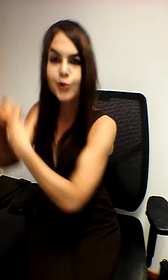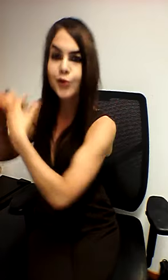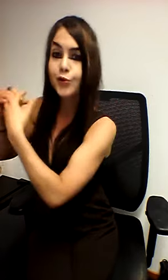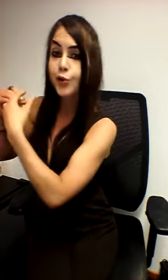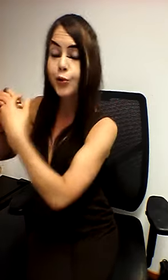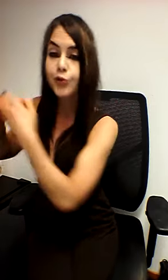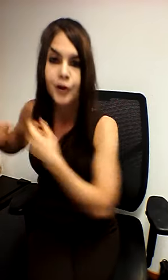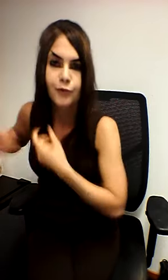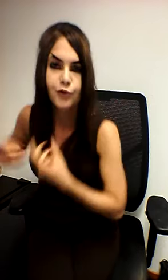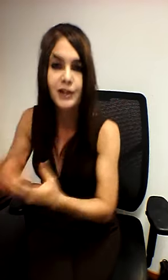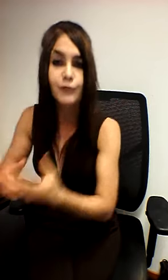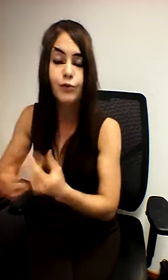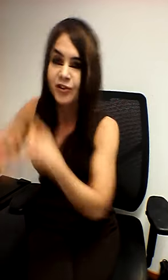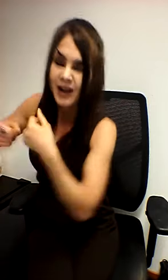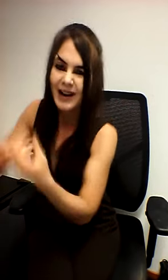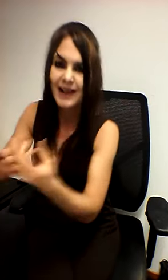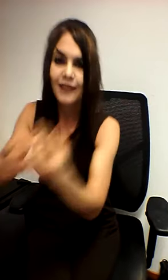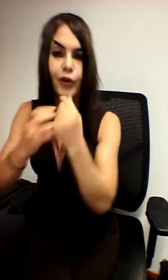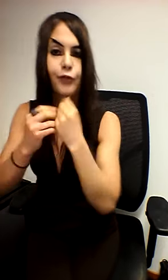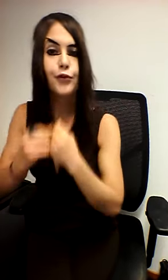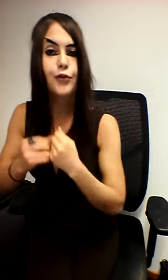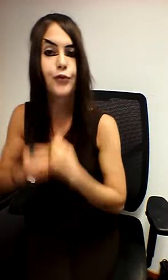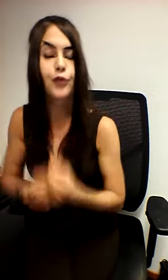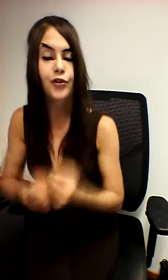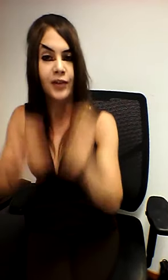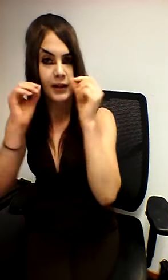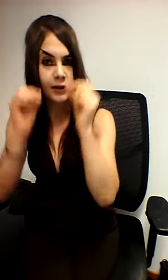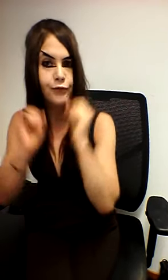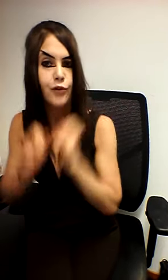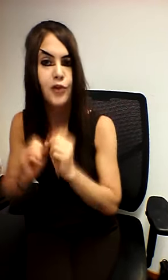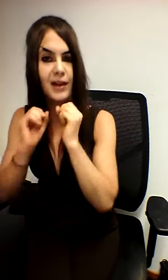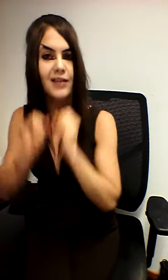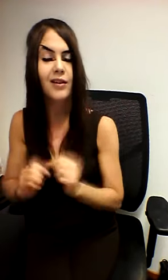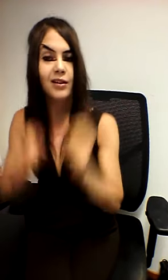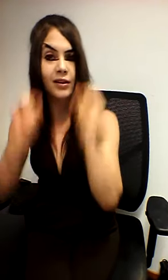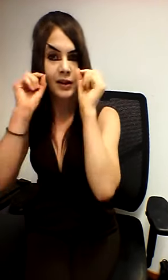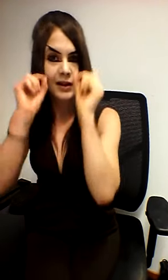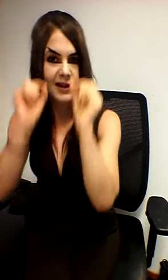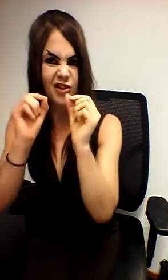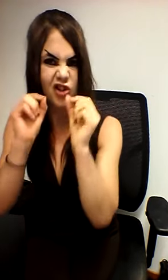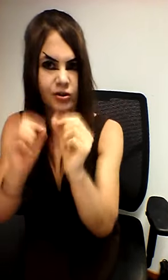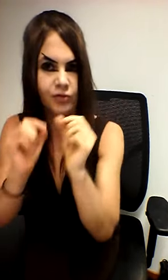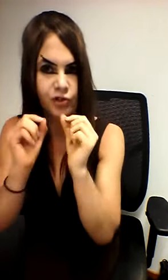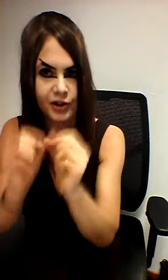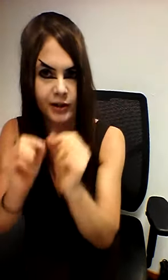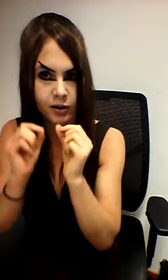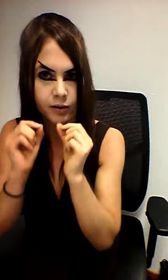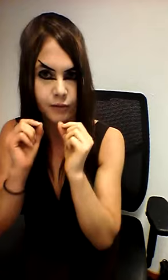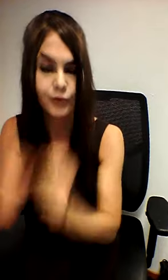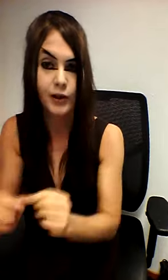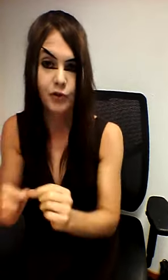voortdurend goed voorzien wordt, aangevuld wordt in vocht en alle essentiële